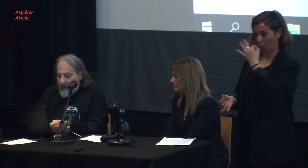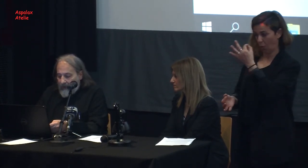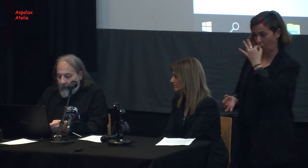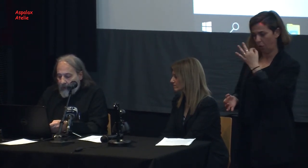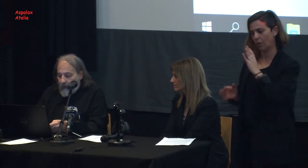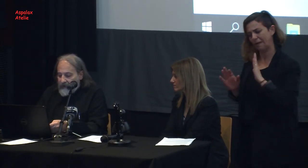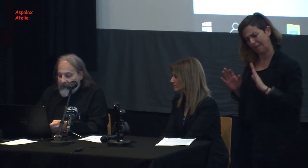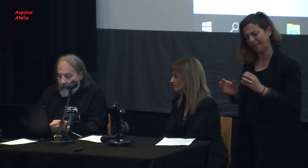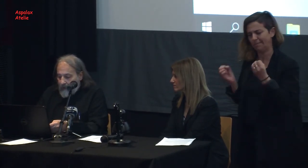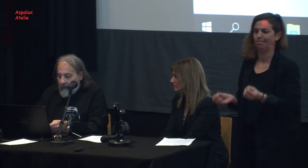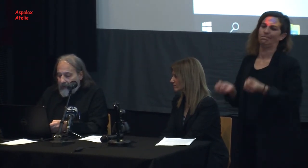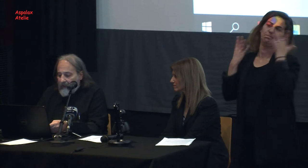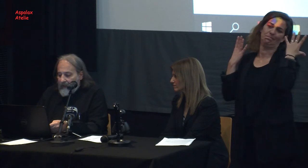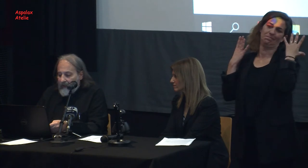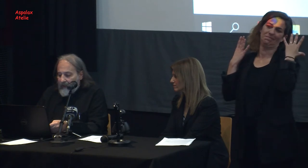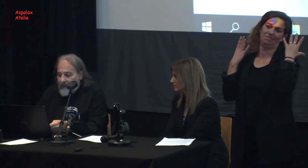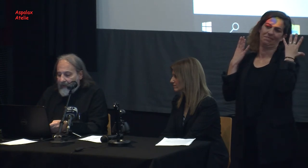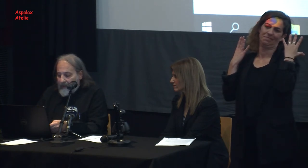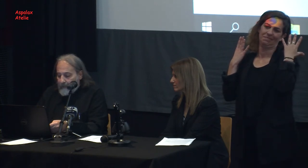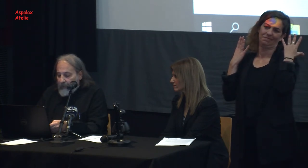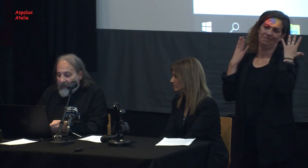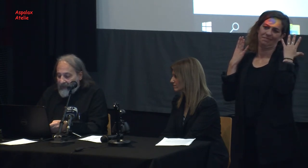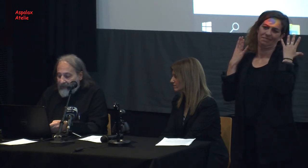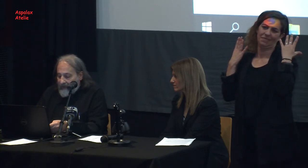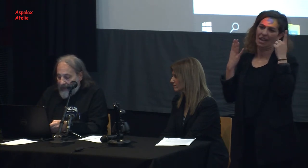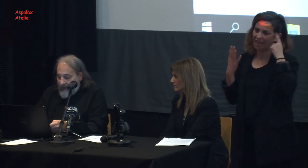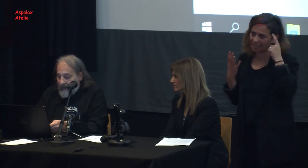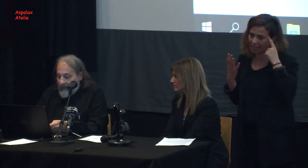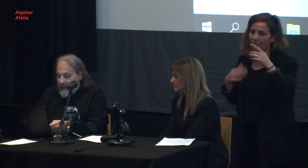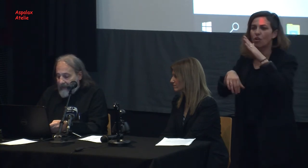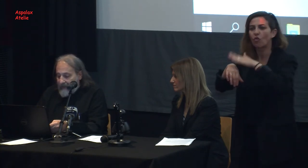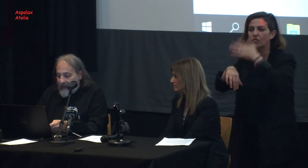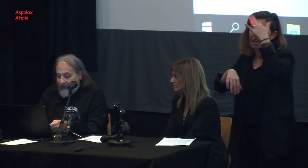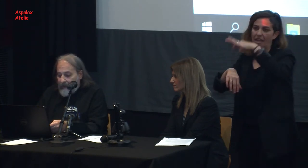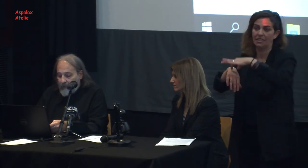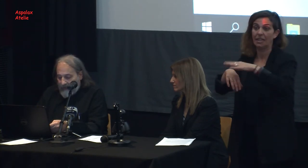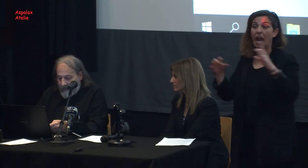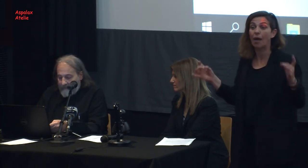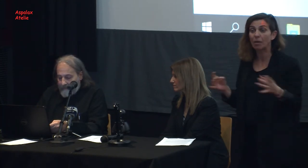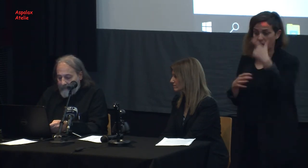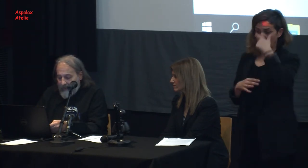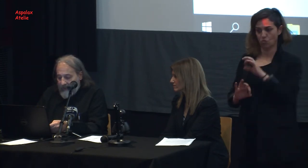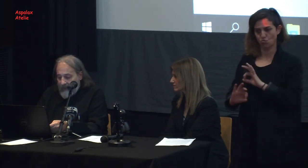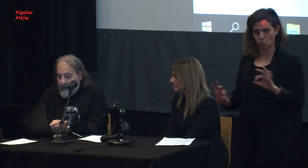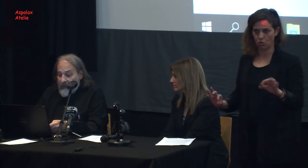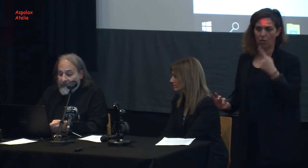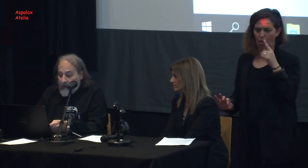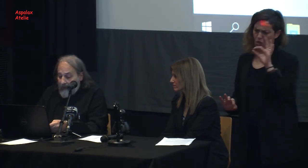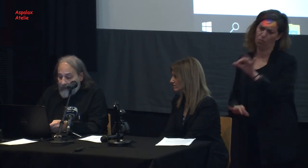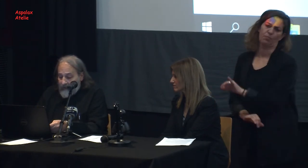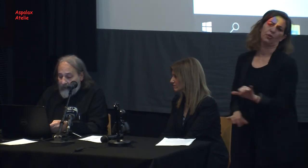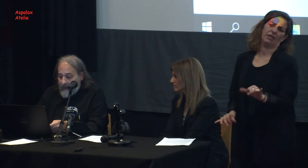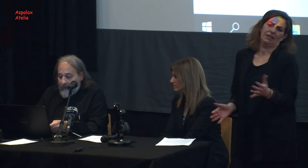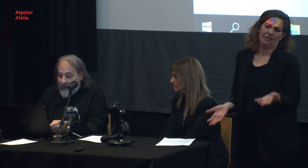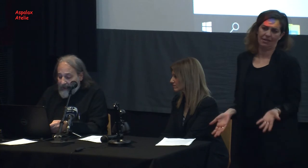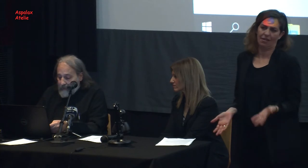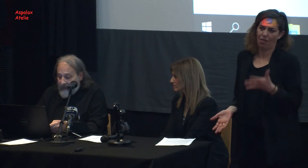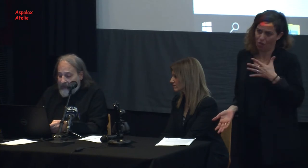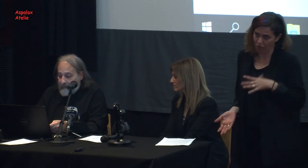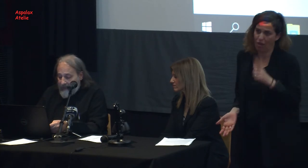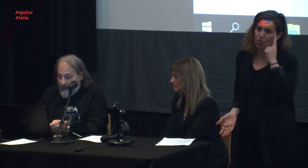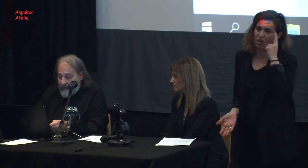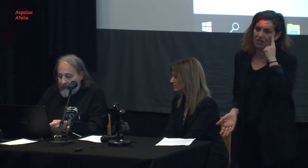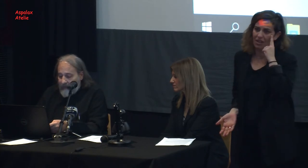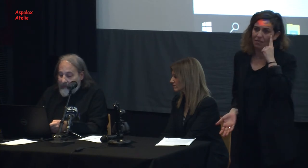που εγώ ως εγώ ήταν που δεν θα τα έλεγα ή δεν θα τα έκανα ποτέ. Γι' αυτό άλλωστε